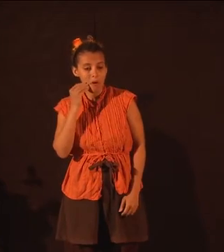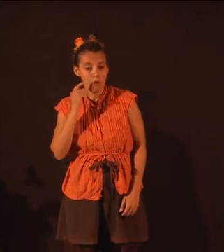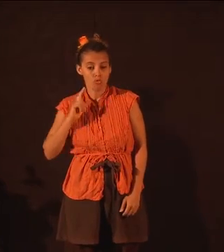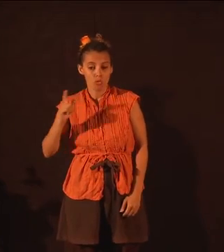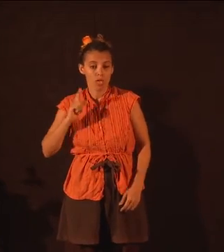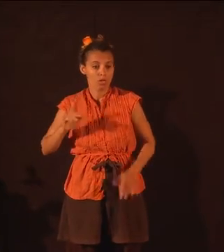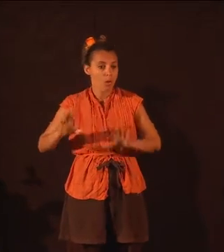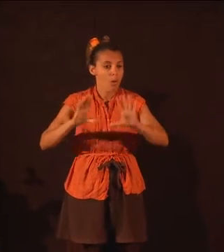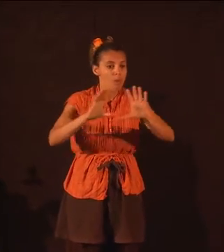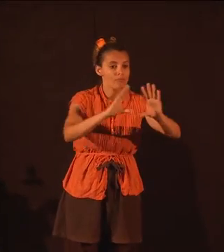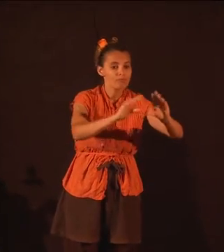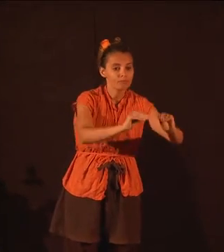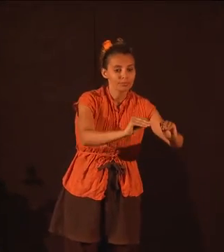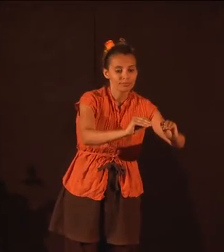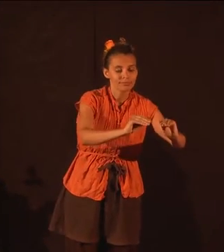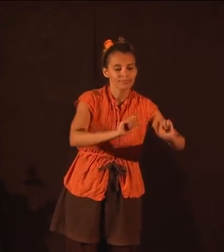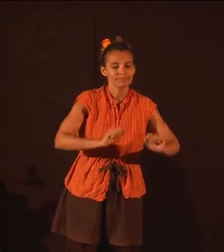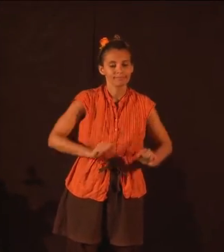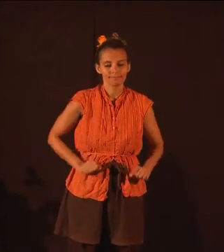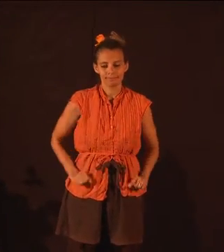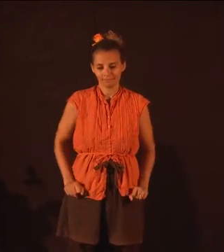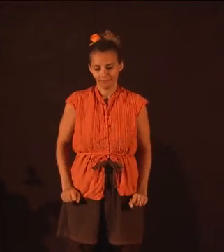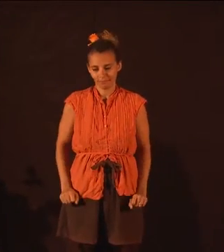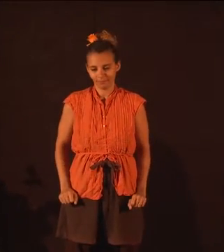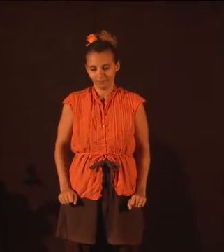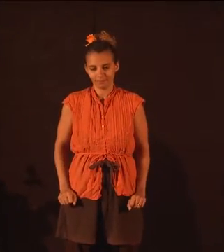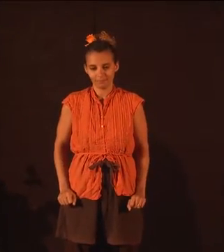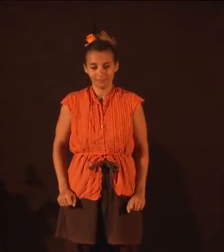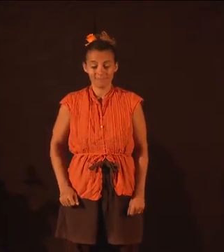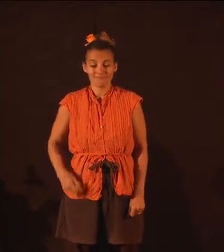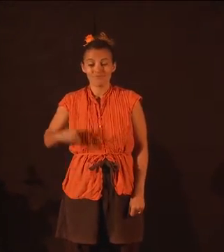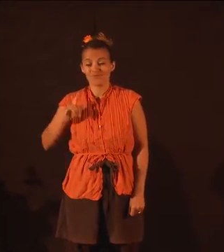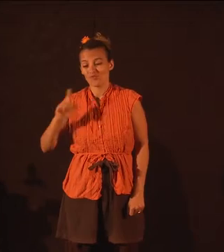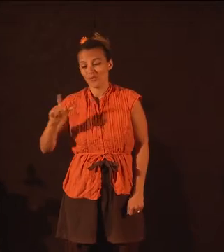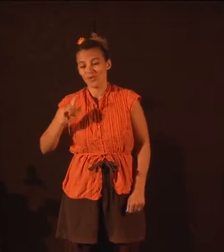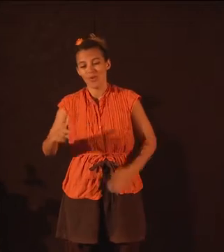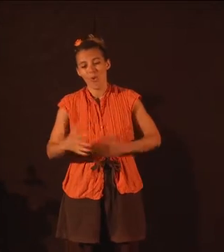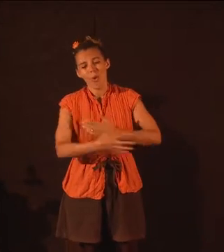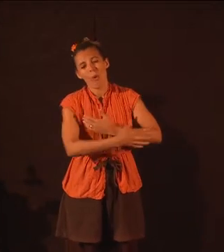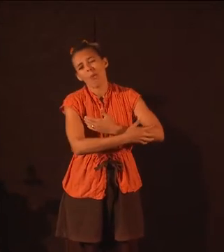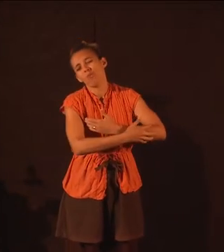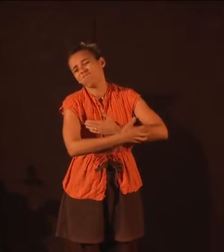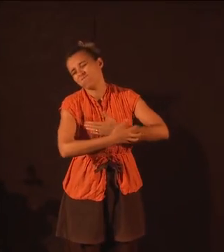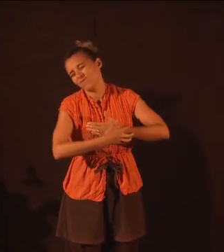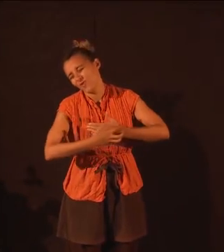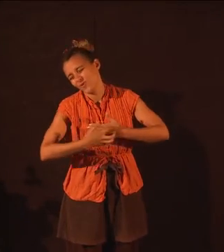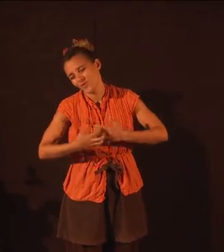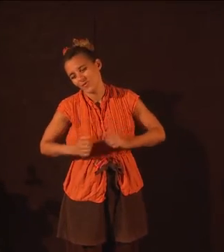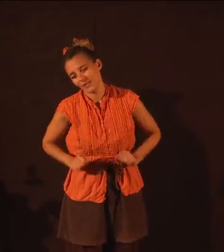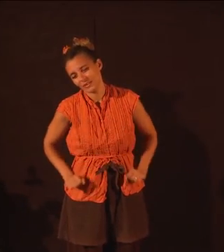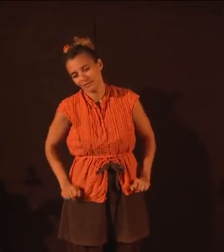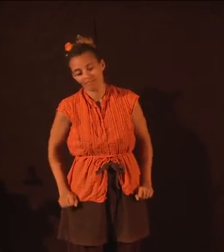maison en pleine campagne. Et toutes les deux, elles sont très